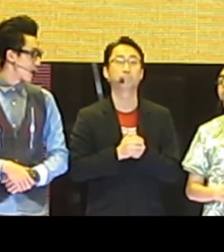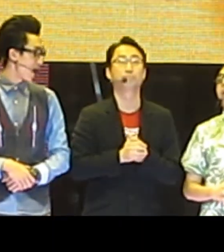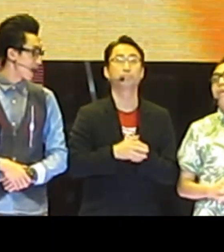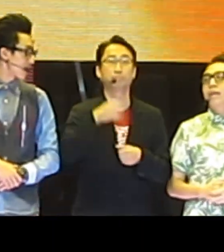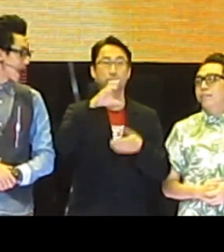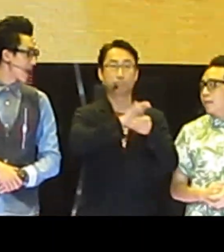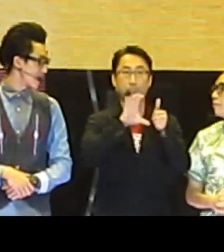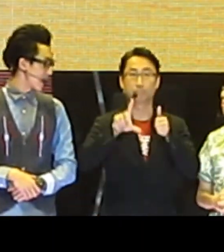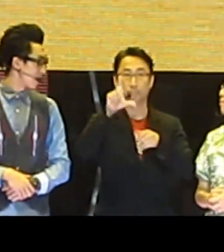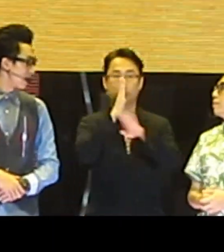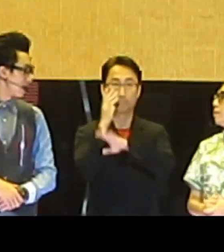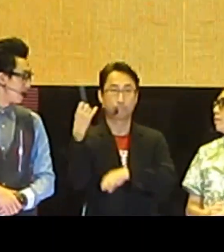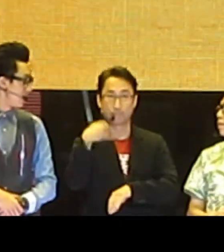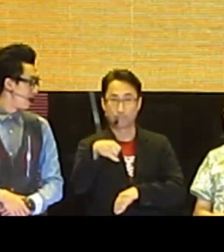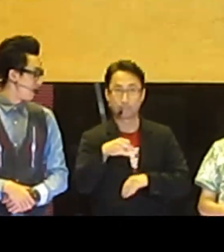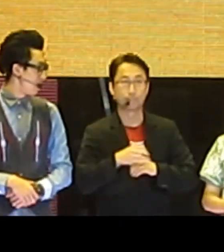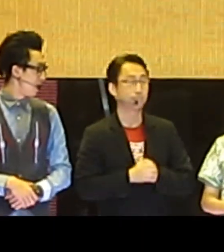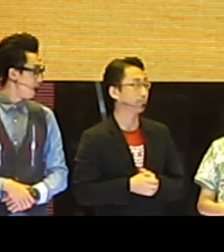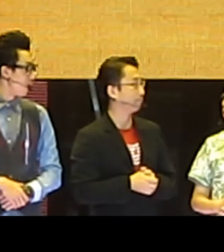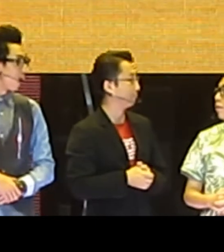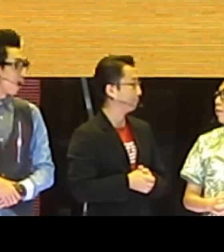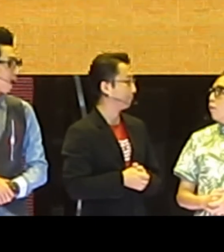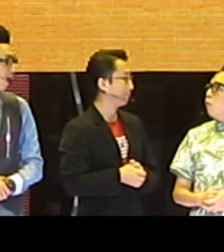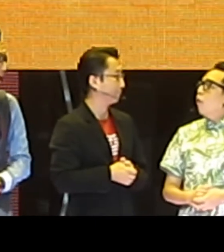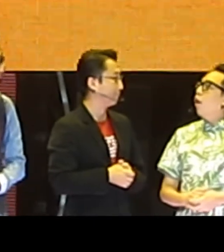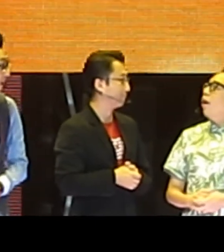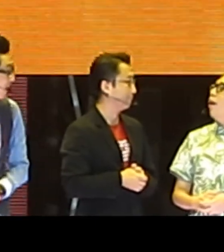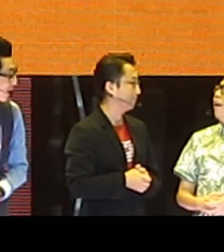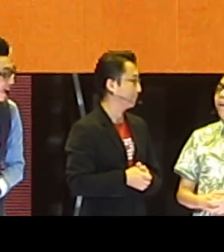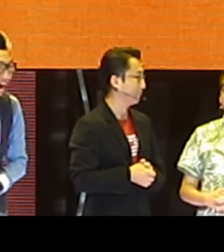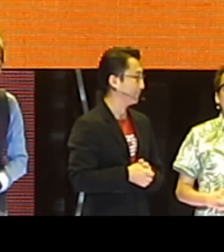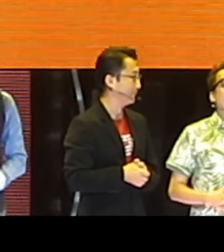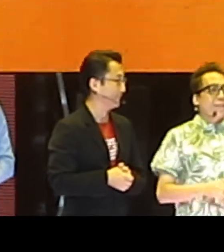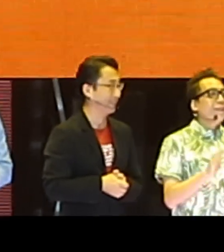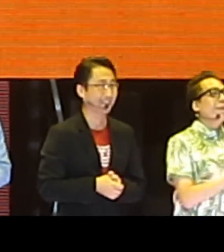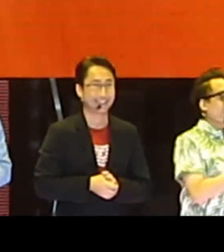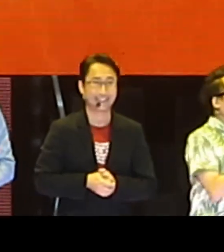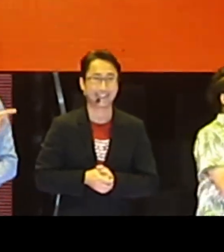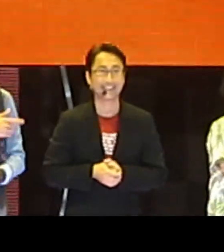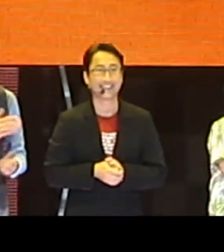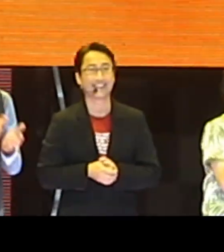你又做咗，你又做錯，你又唔應應，你又唔做錯，你而家成日食。哇！你真係～